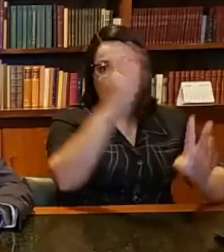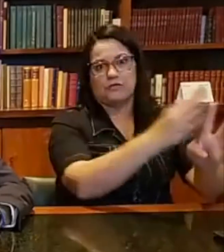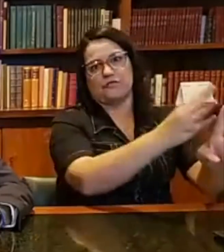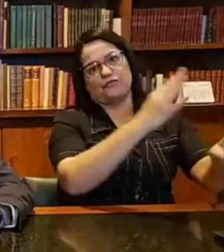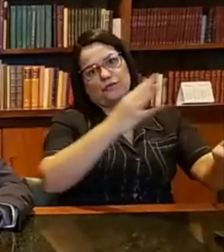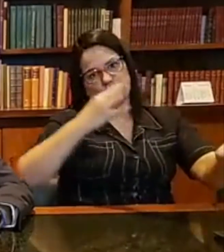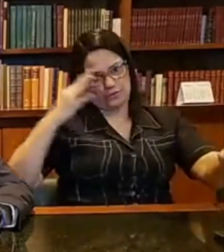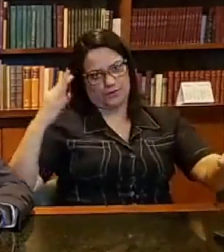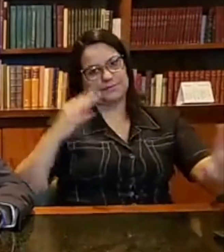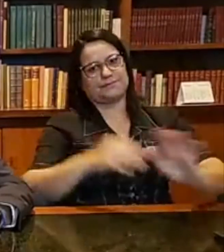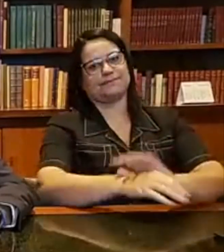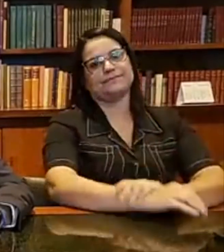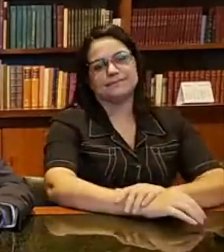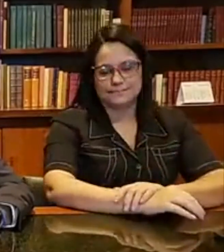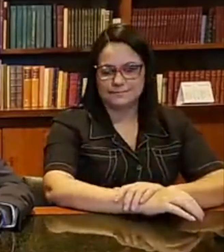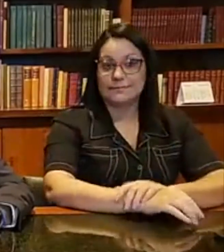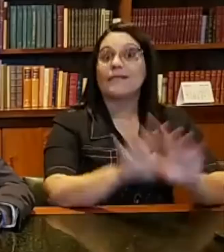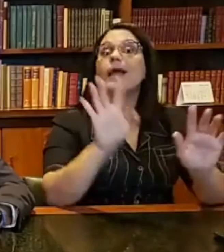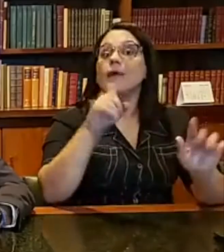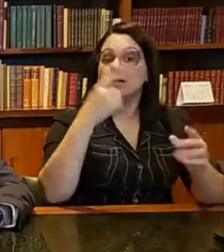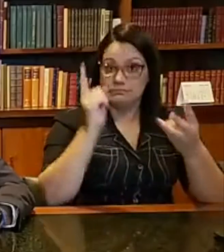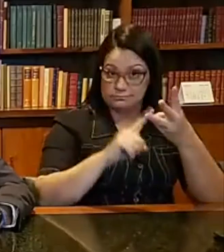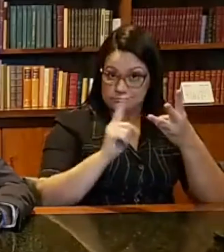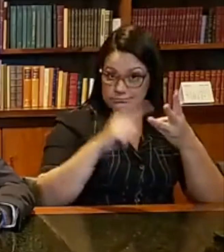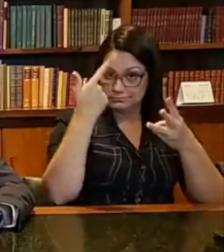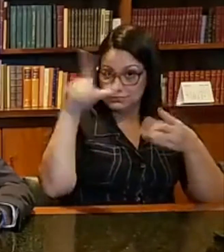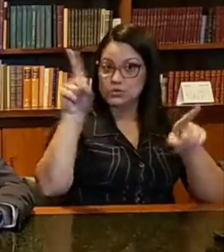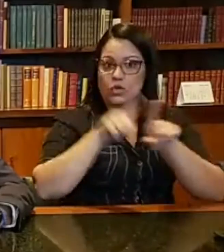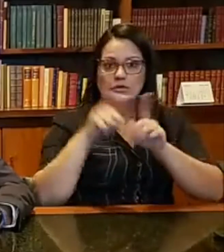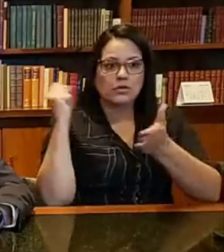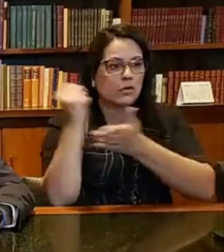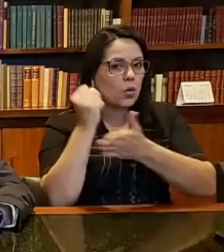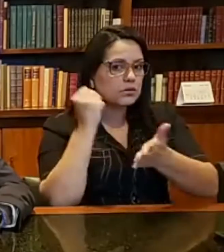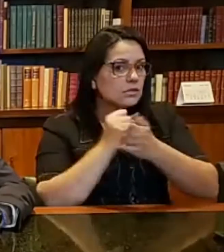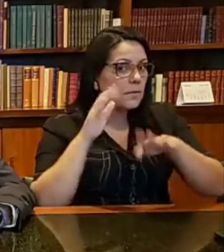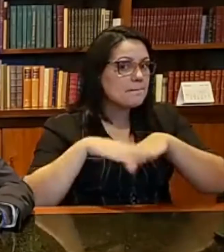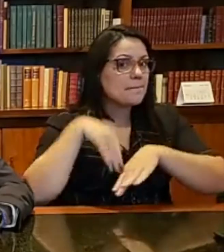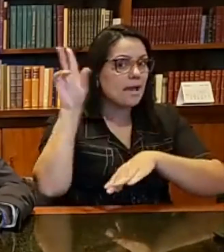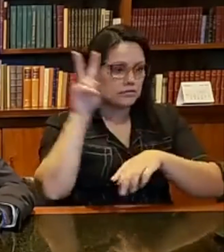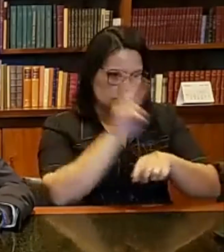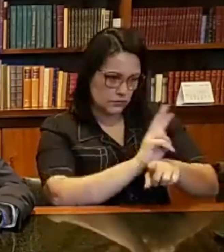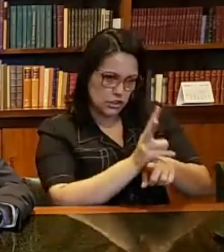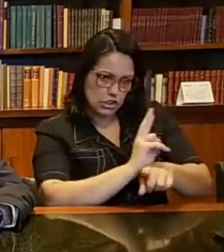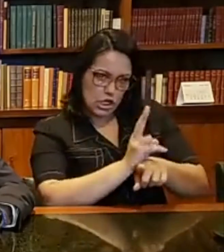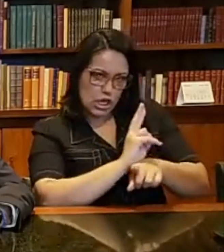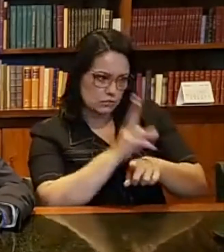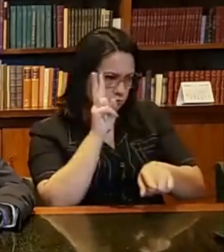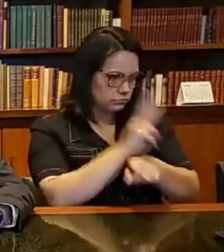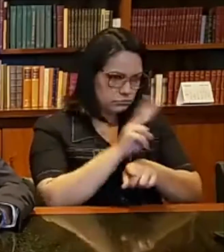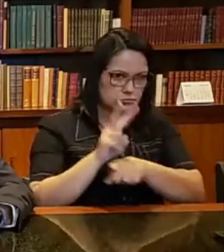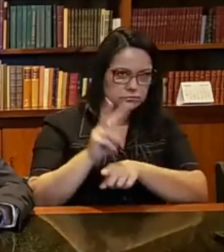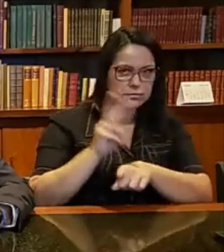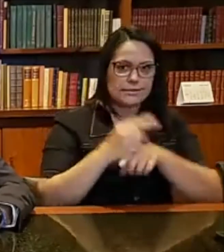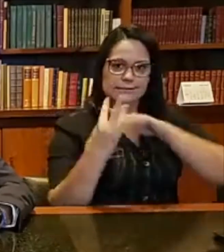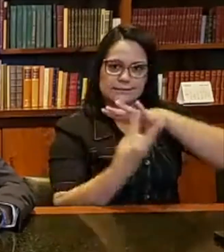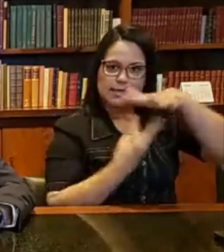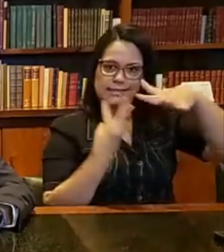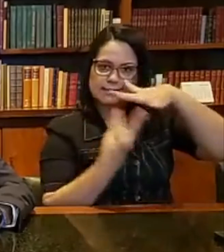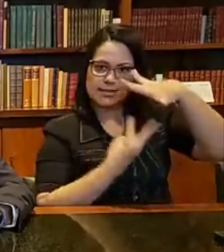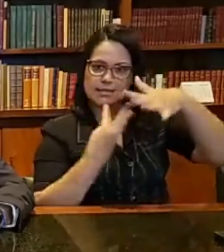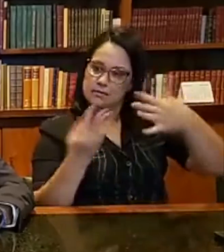nós contratamos mais vigilantes, mais pessoas terceirizadas